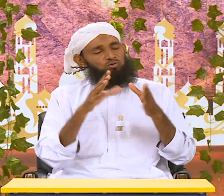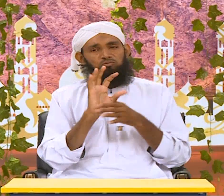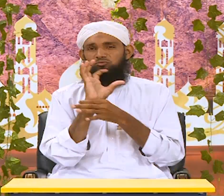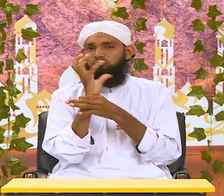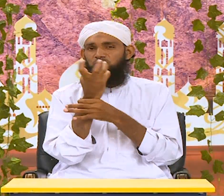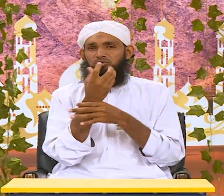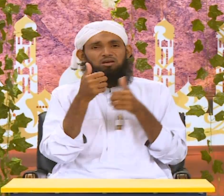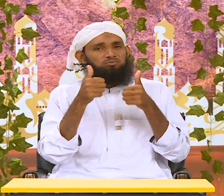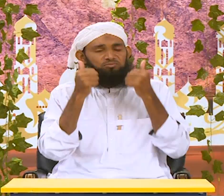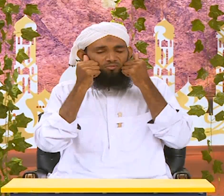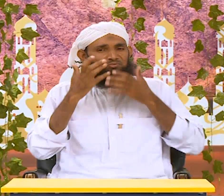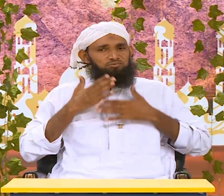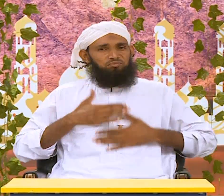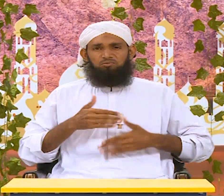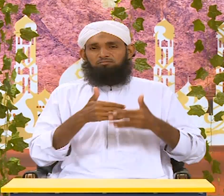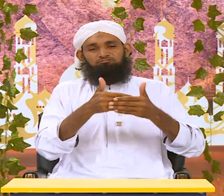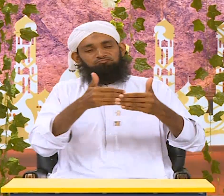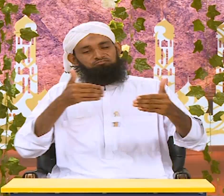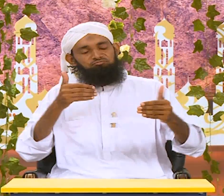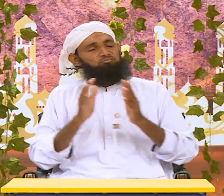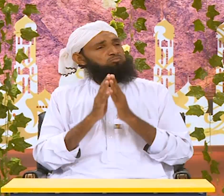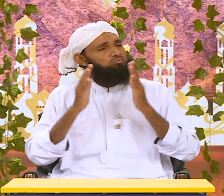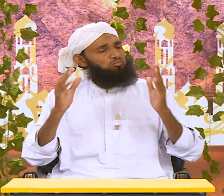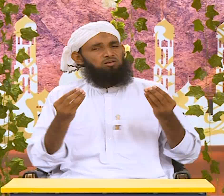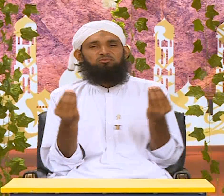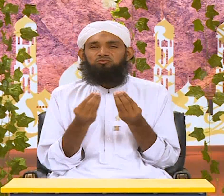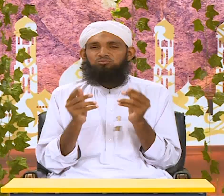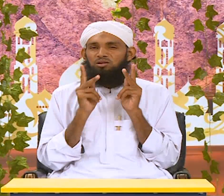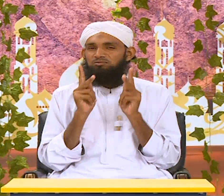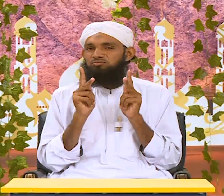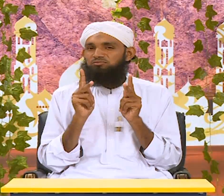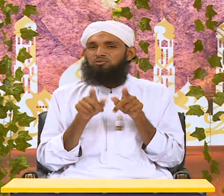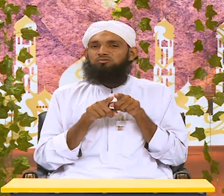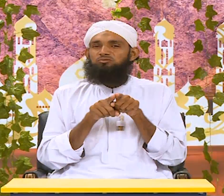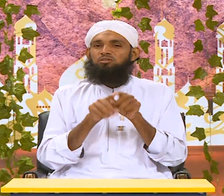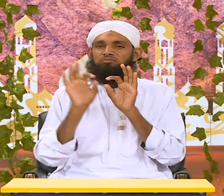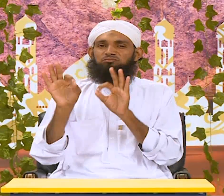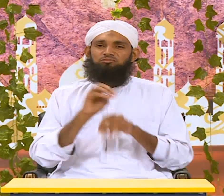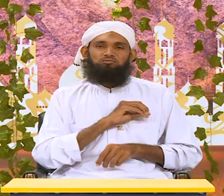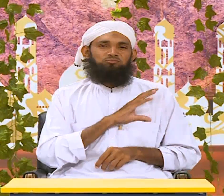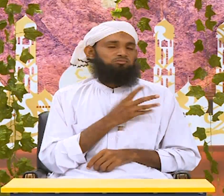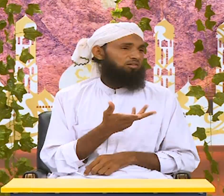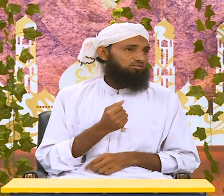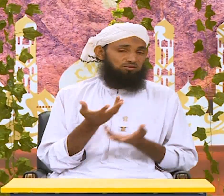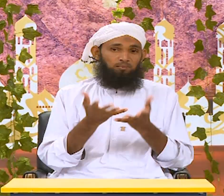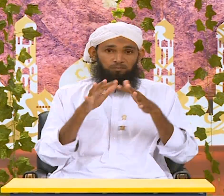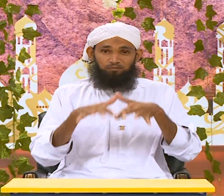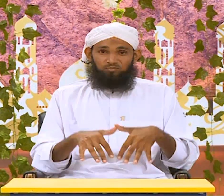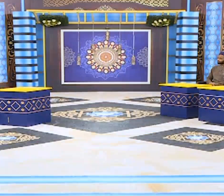فانی نعمتوں اور عیش و عشرت سے دور رہتے ہوئے کیسی سادہ اور زاہدانہ زندگی گزارا کرتے تھے۔ آخرت کو دنیا پر ترجیح